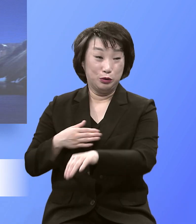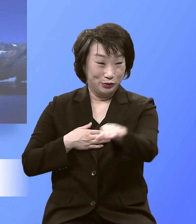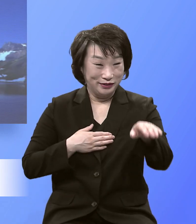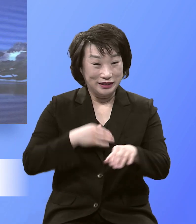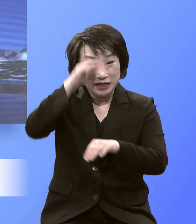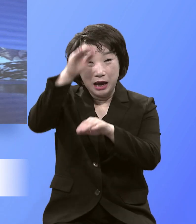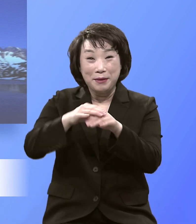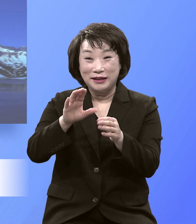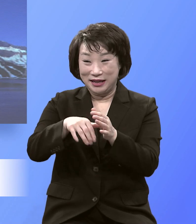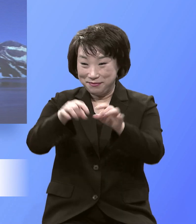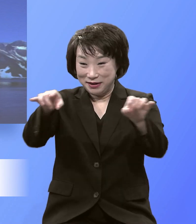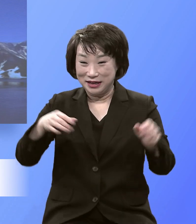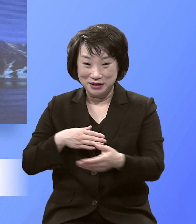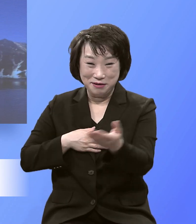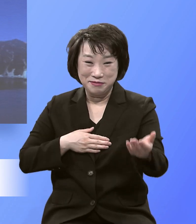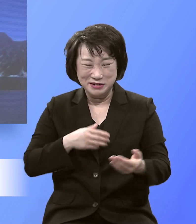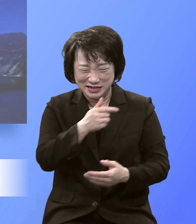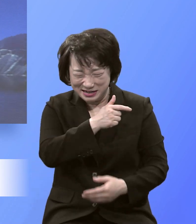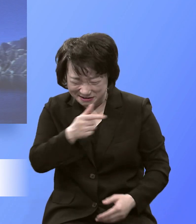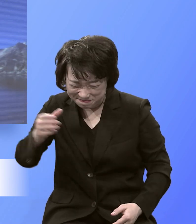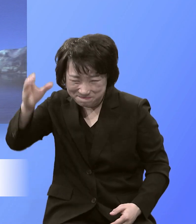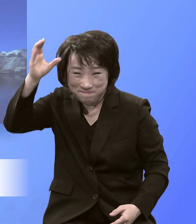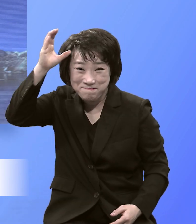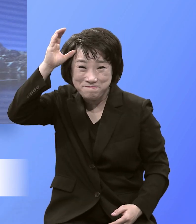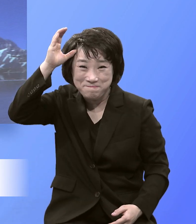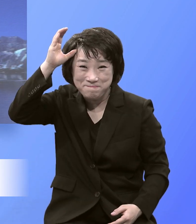때마다 벅찬 기대가 있어야 돼.